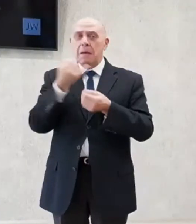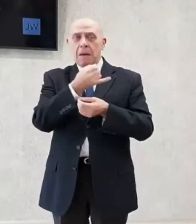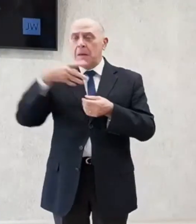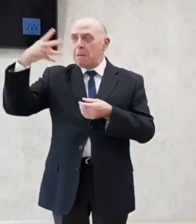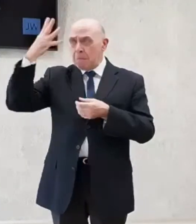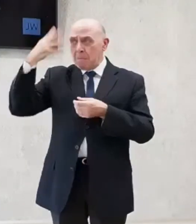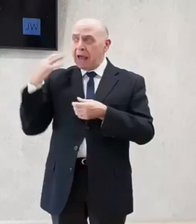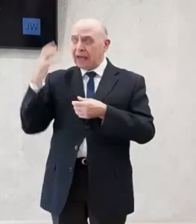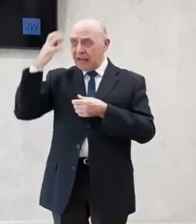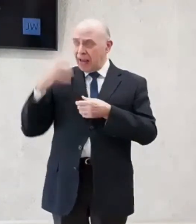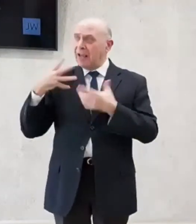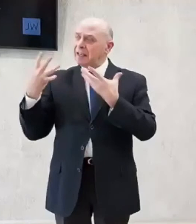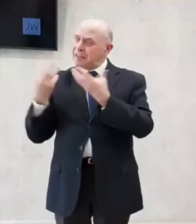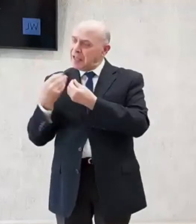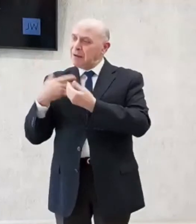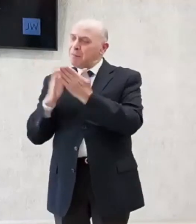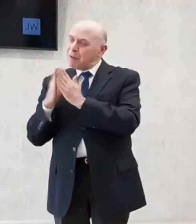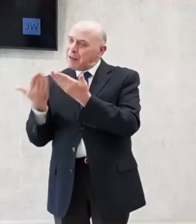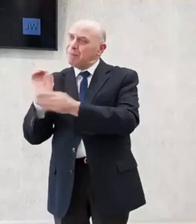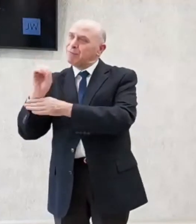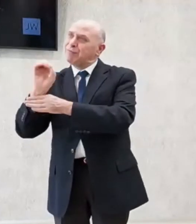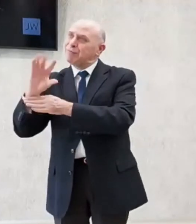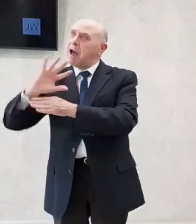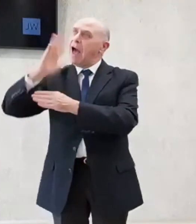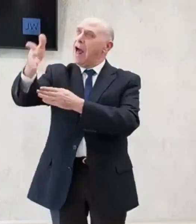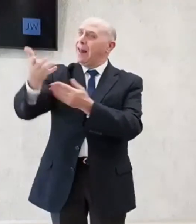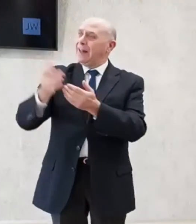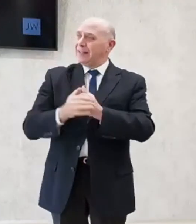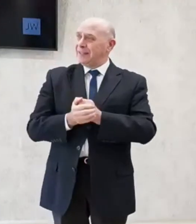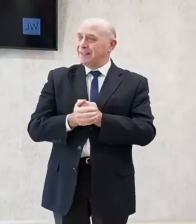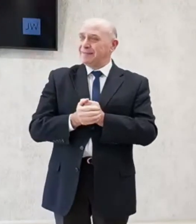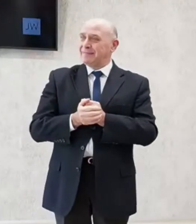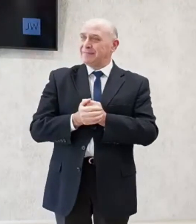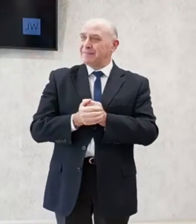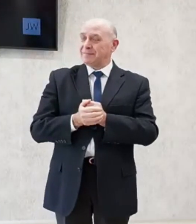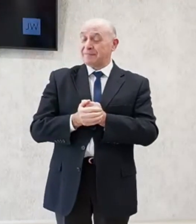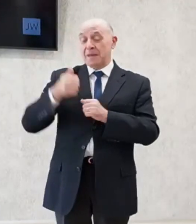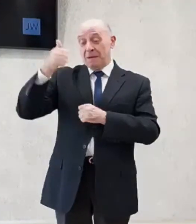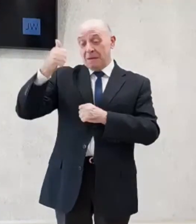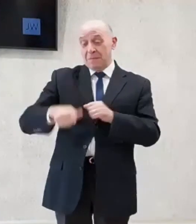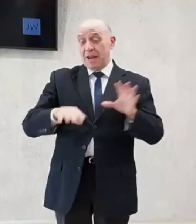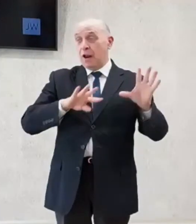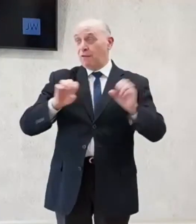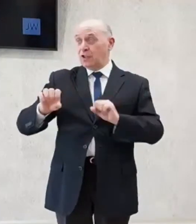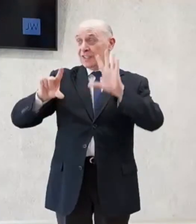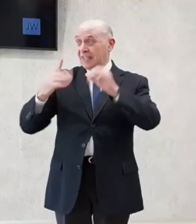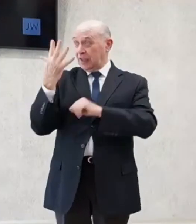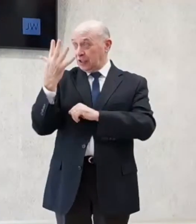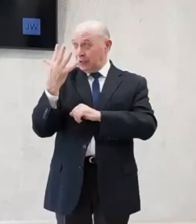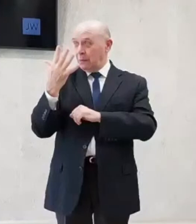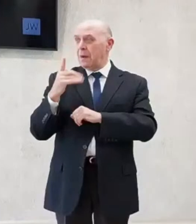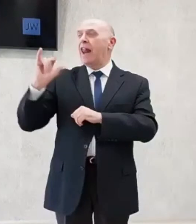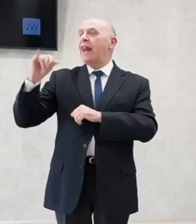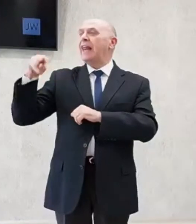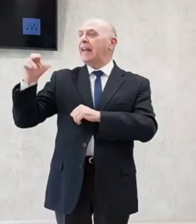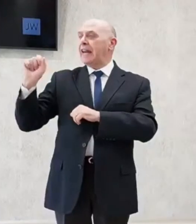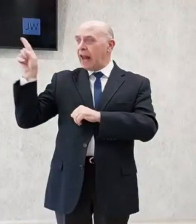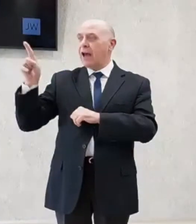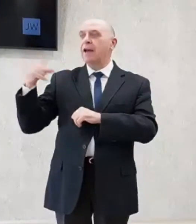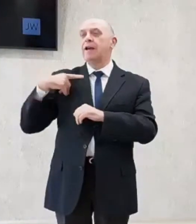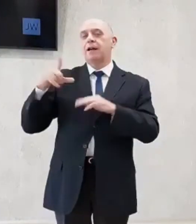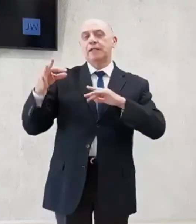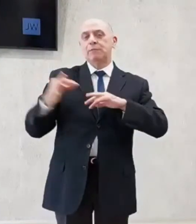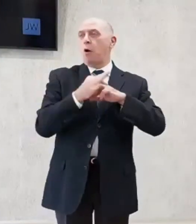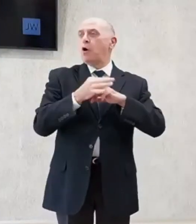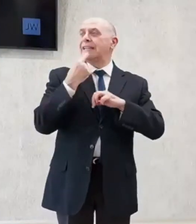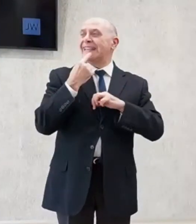biblico torniamo indietro nel tempo nell'anno 1975 Lina ha sposato Luigi Unione che nel tempo portò